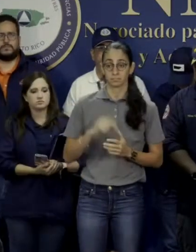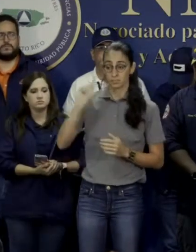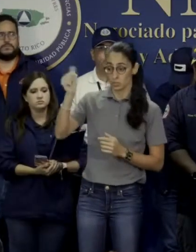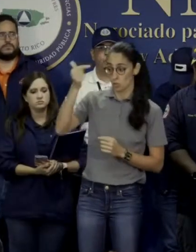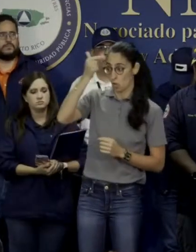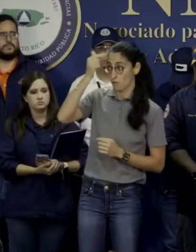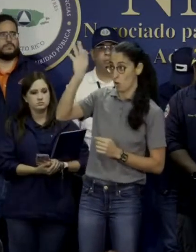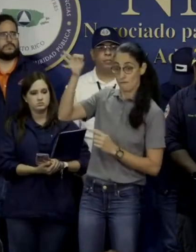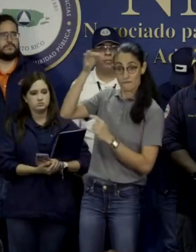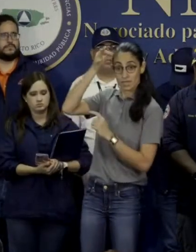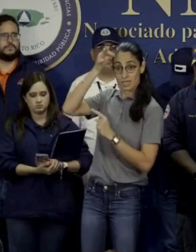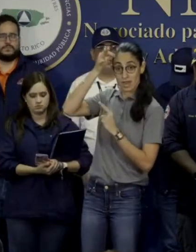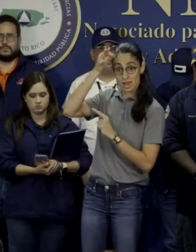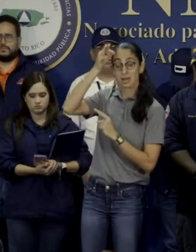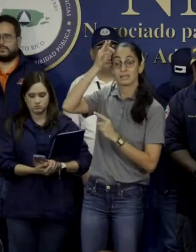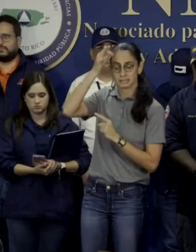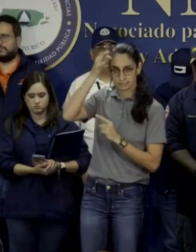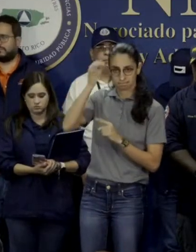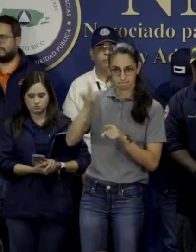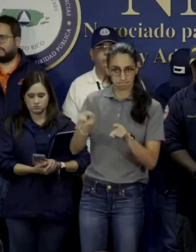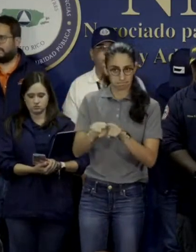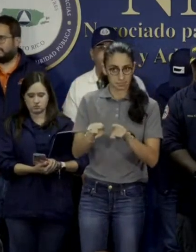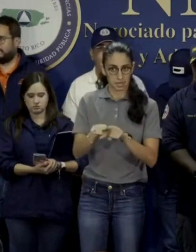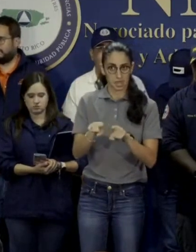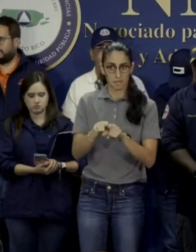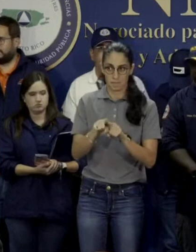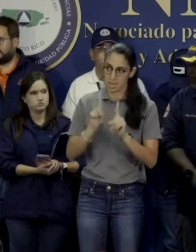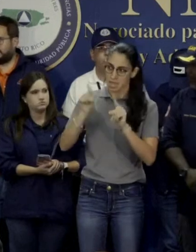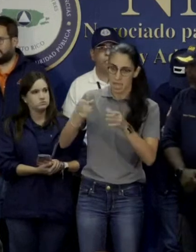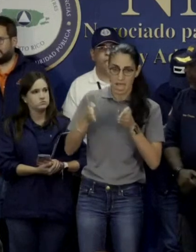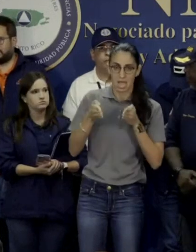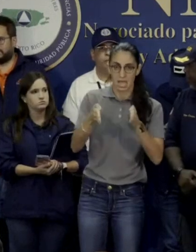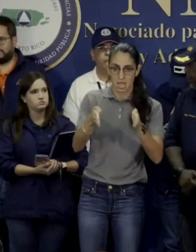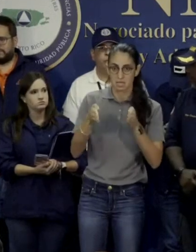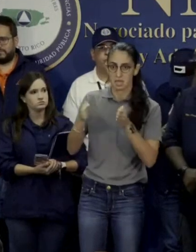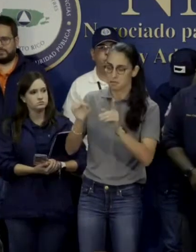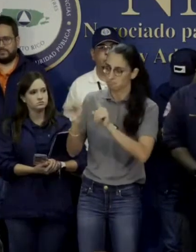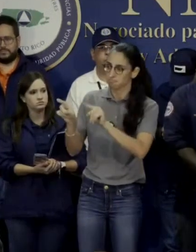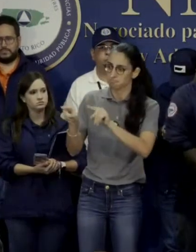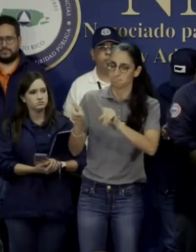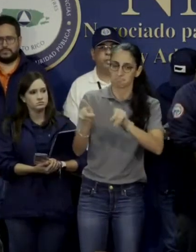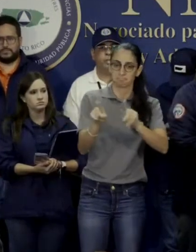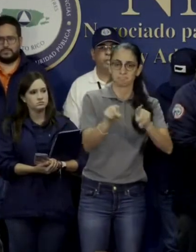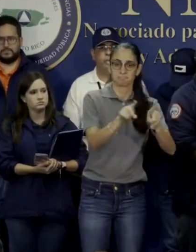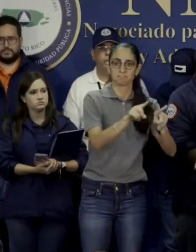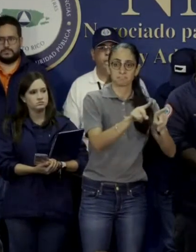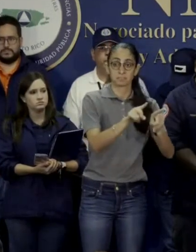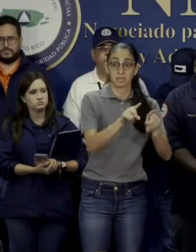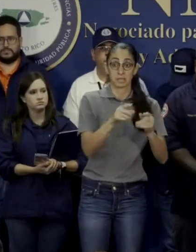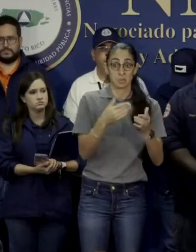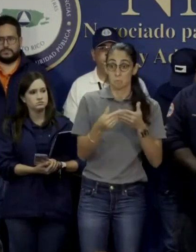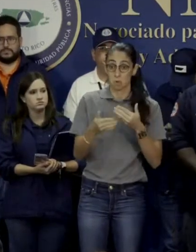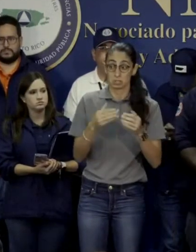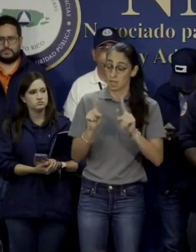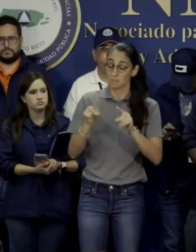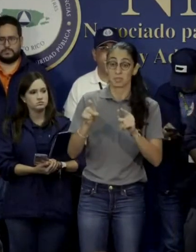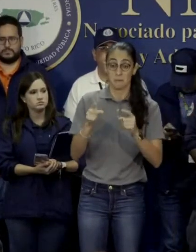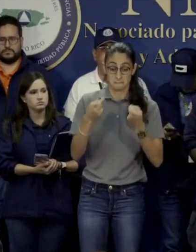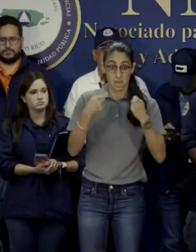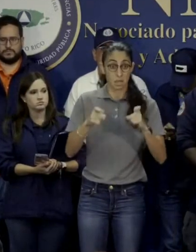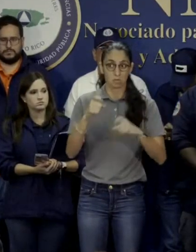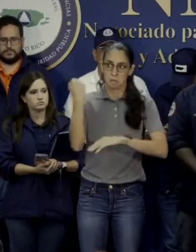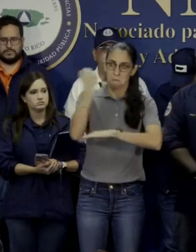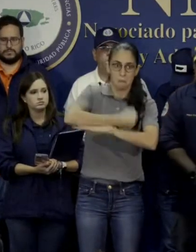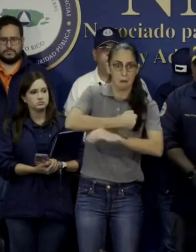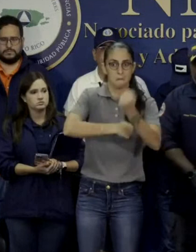gobierno federal, que ha estado también en la calle, aún en circunstancias muy peligrosas, asistiendo a nuestro